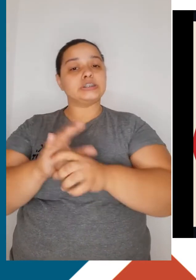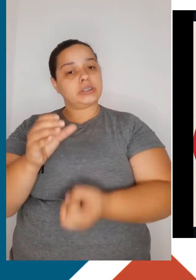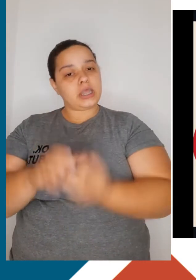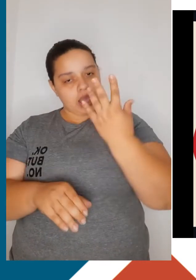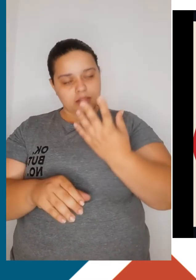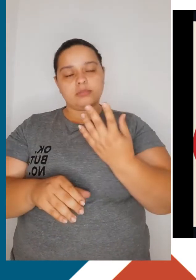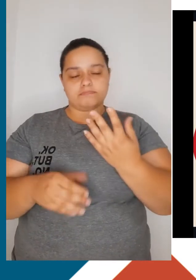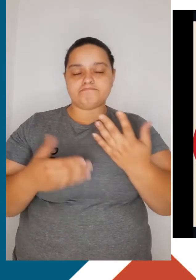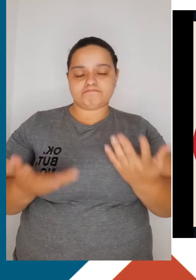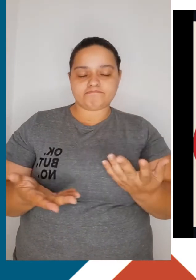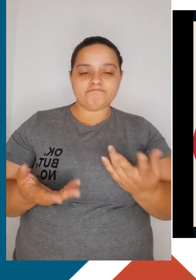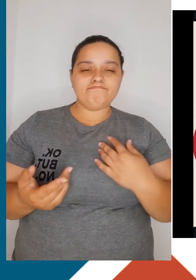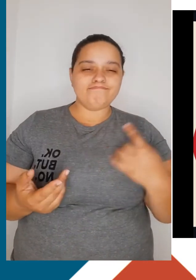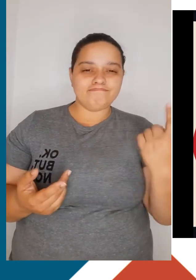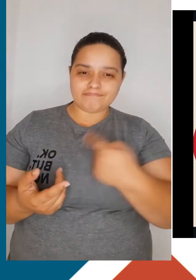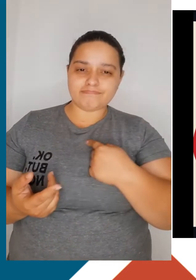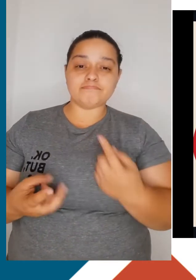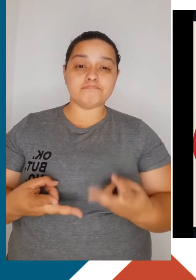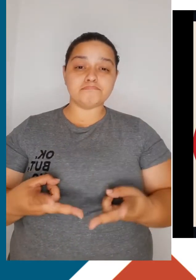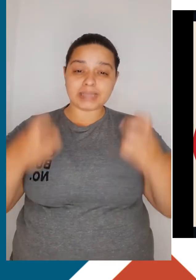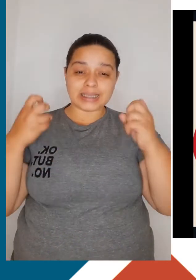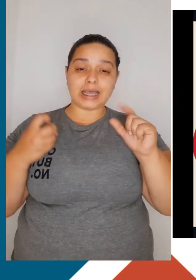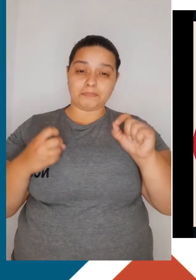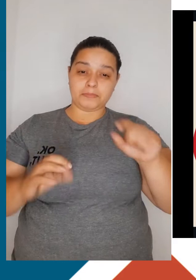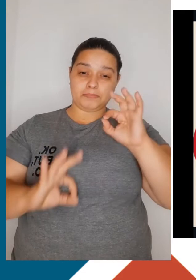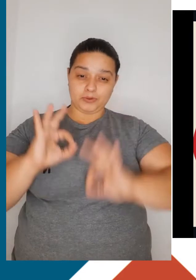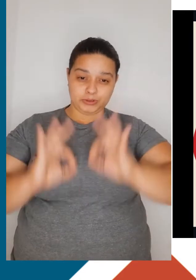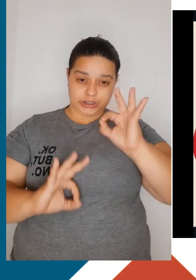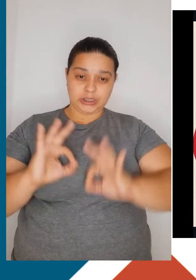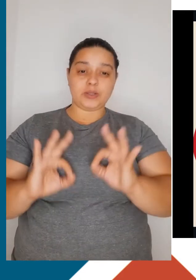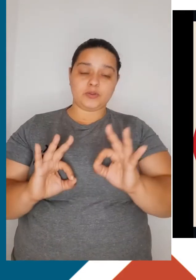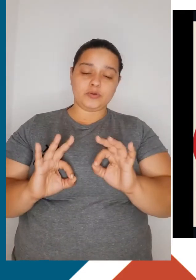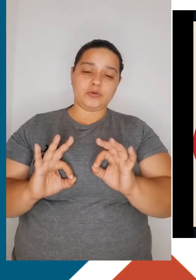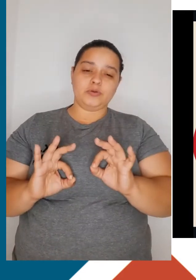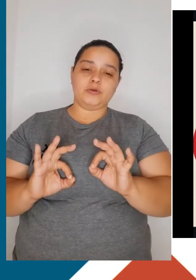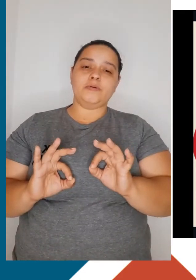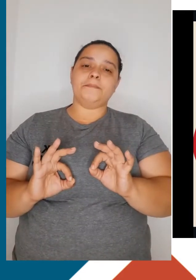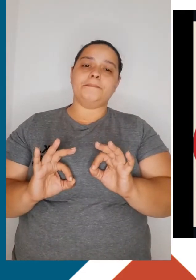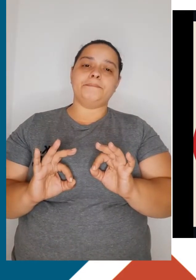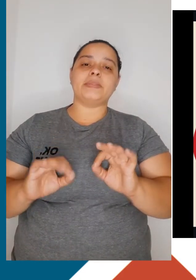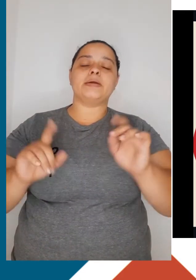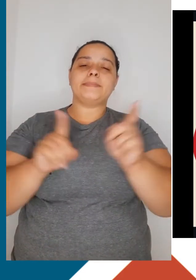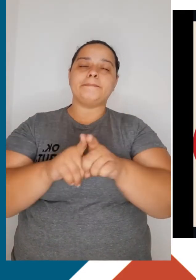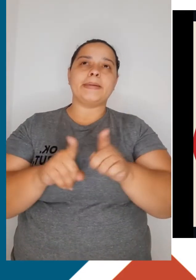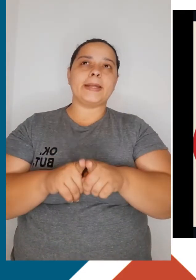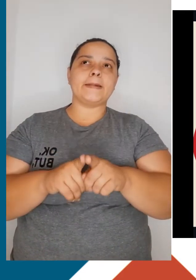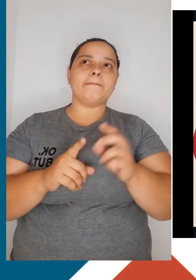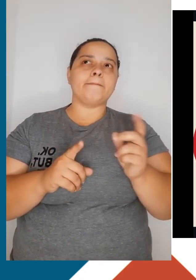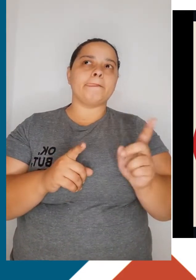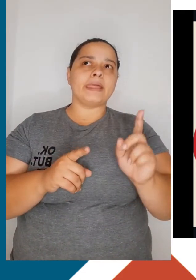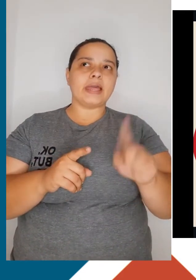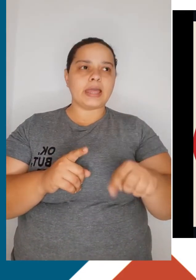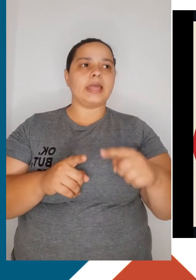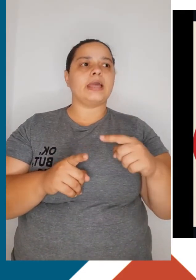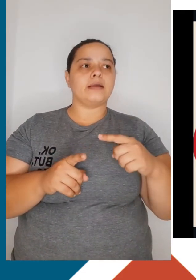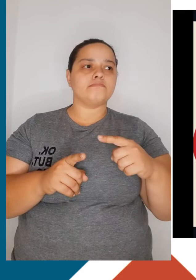criadas. Então, a gente percebe nesse projeto de Montesquieu, que vai ser adotado e que, inclusive, uma